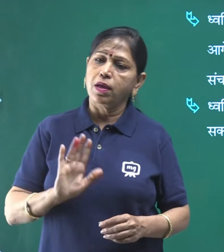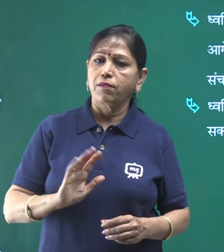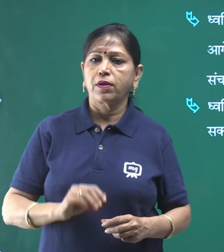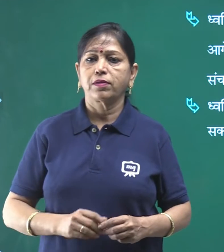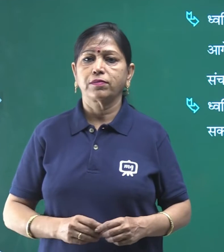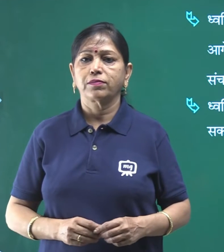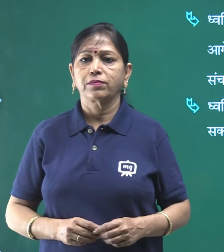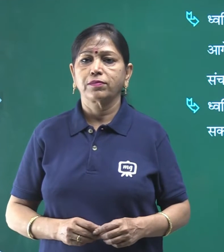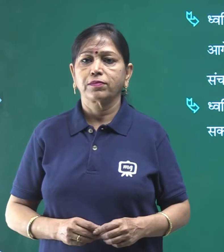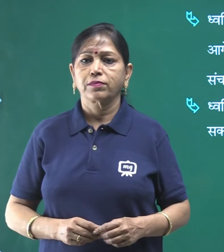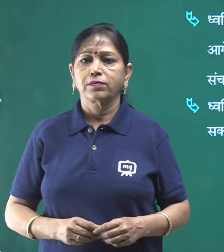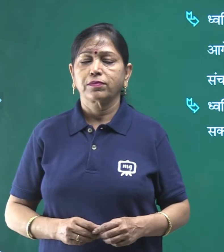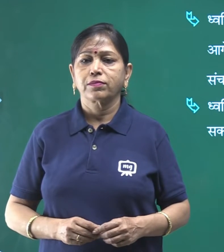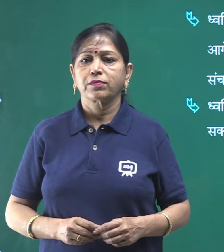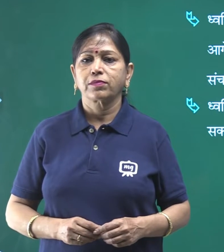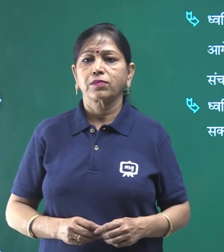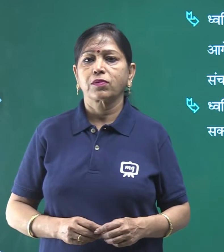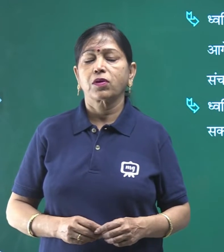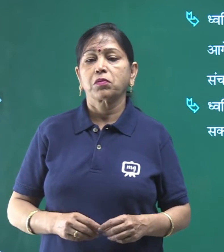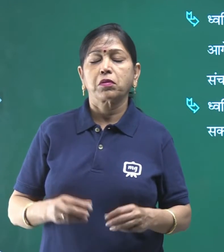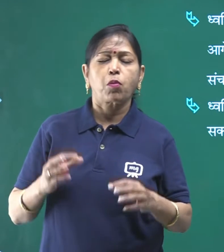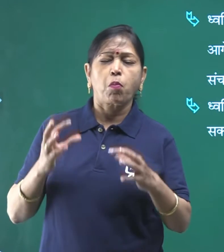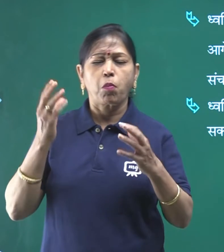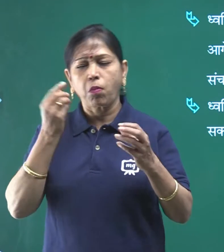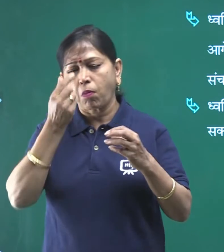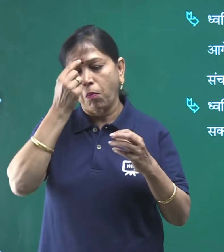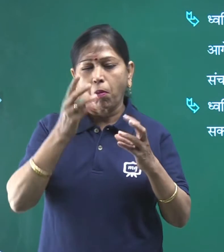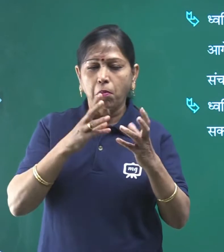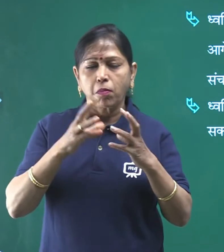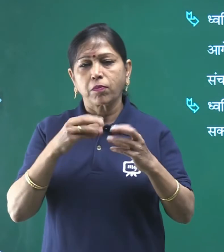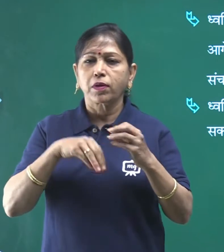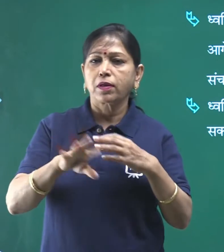केवल विक्षोभ ही संचरित होता है।